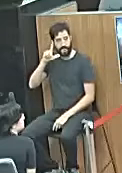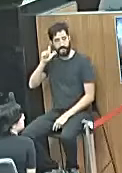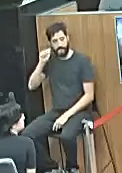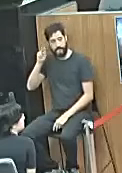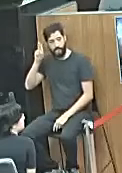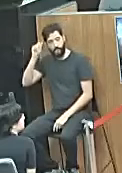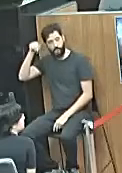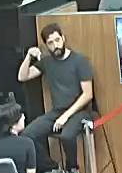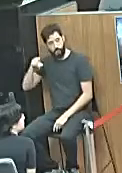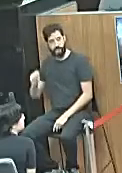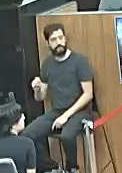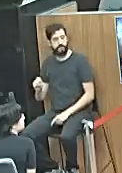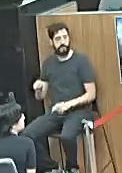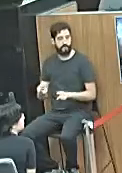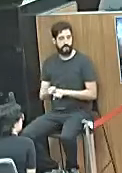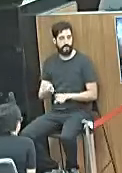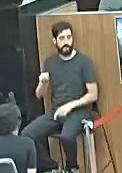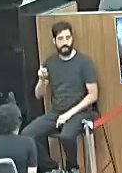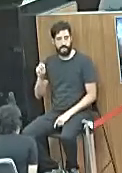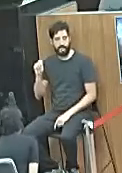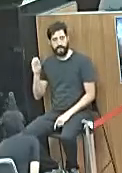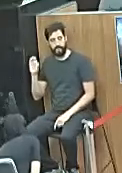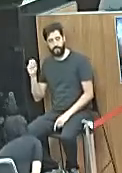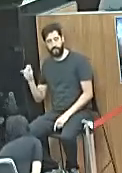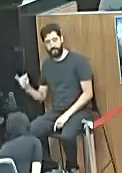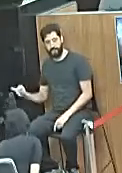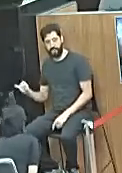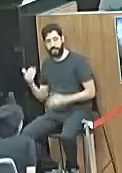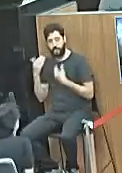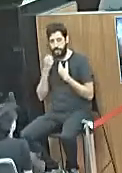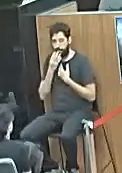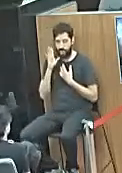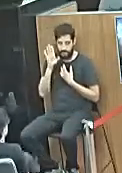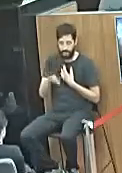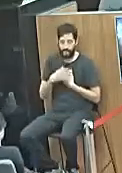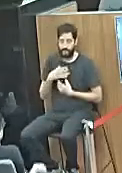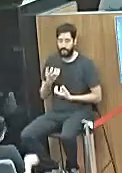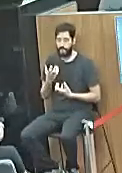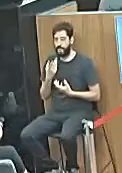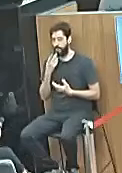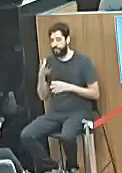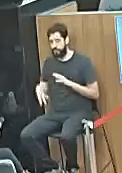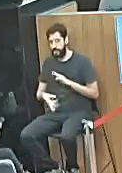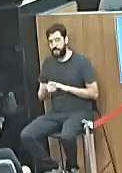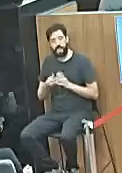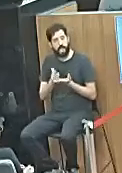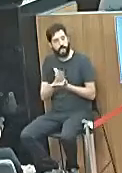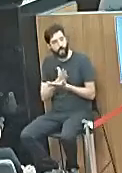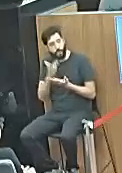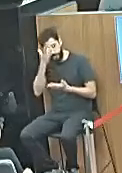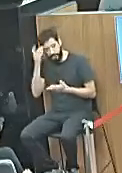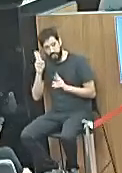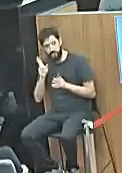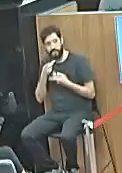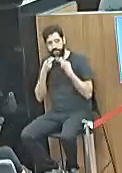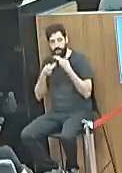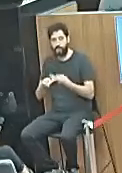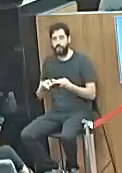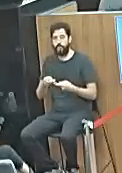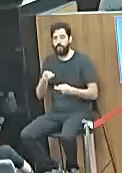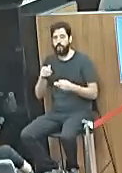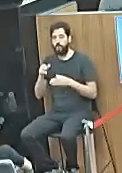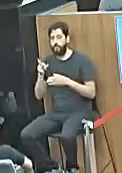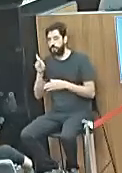lops de araçuaí boa tarde a todos e todas gostaria de reforçar o que algumas pessoas já apontaram o